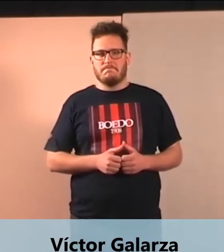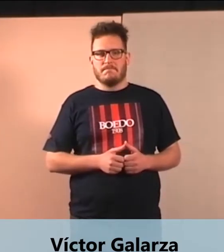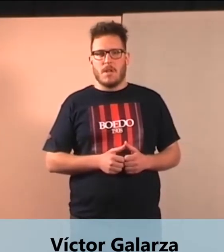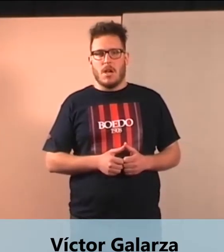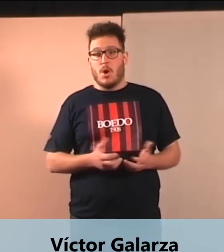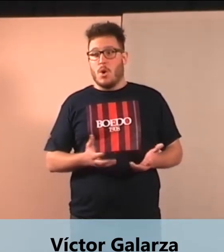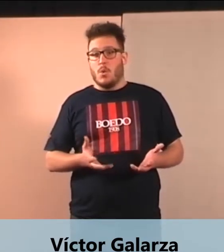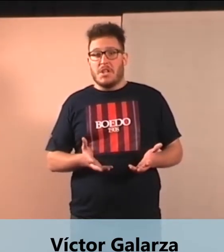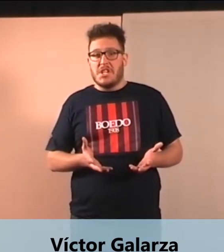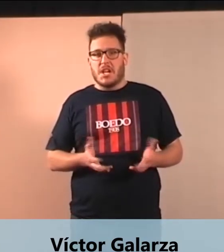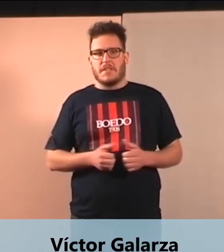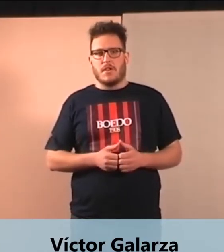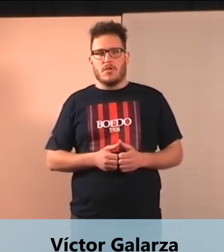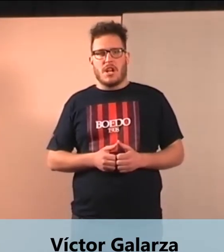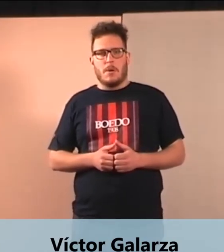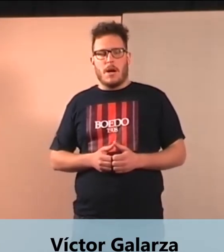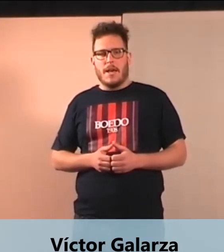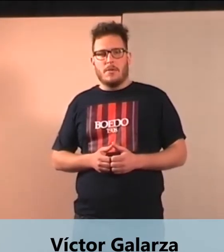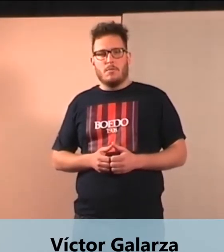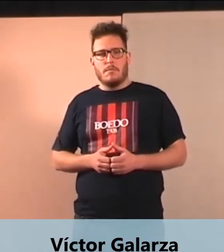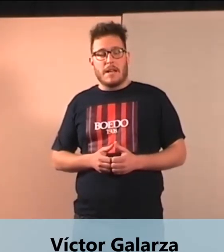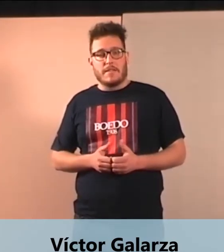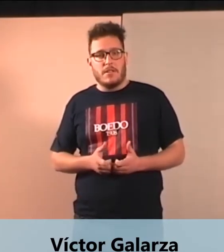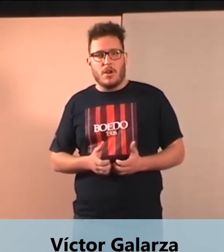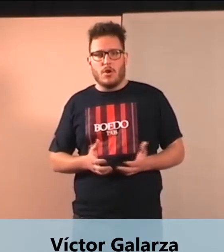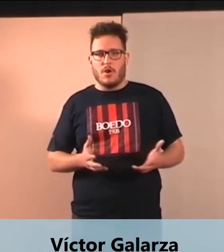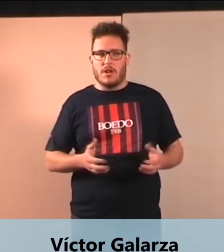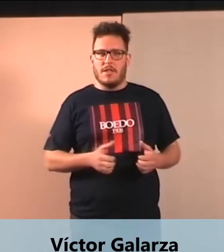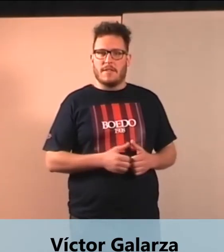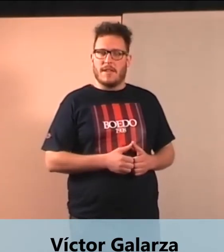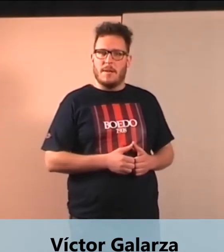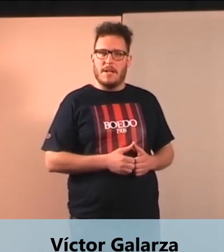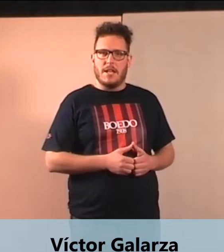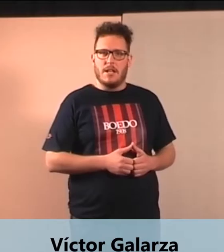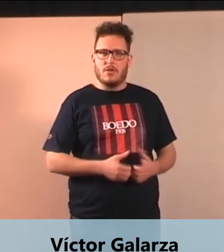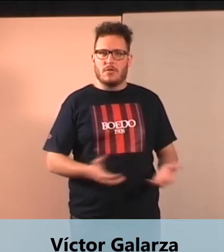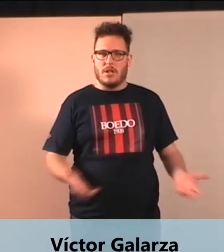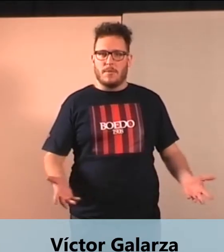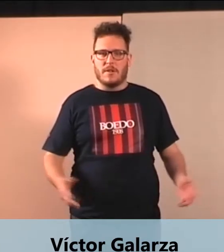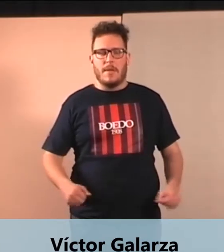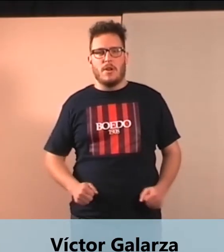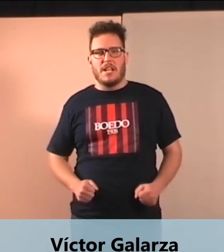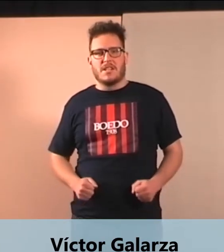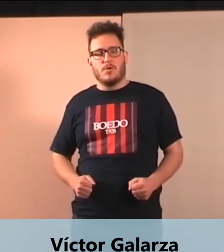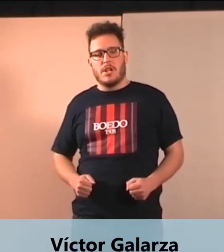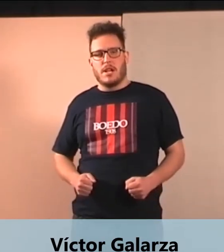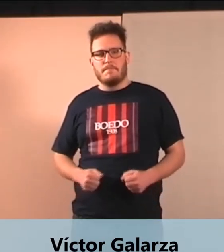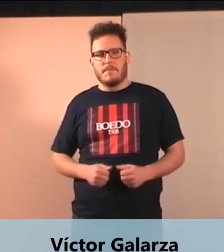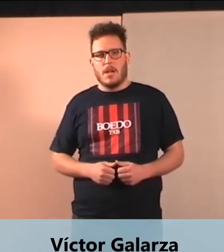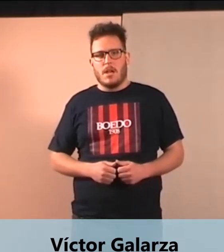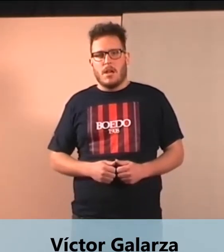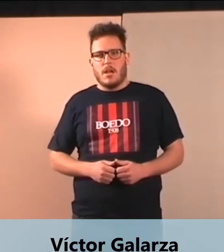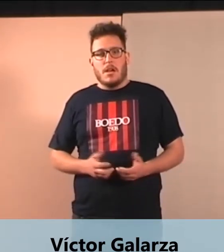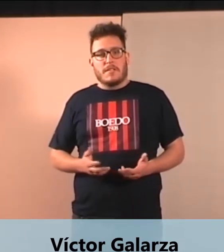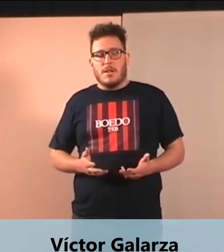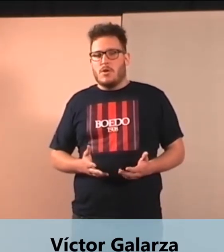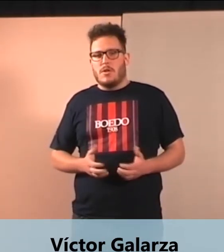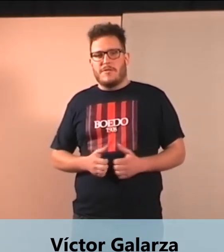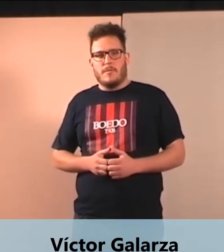Una chica que se encontraba en un bar céntrico de corrientes al 1500, estamos hablando de la chamullera Salió a